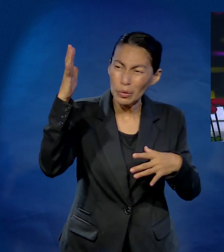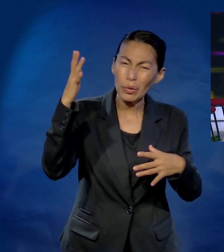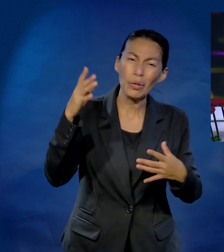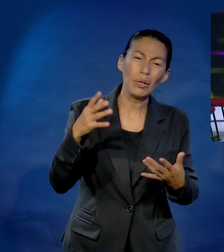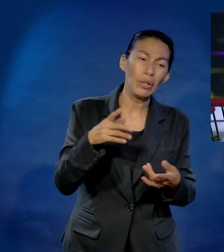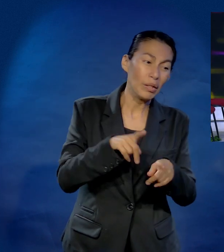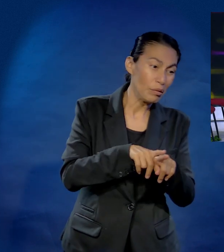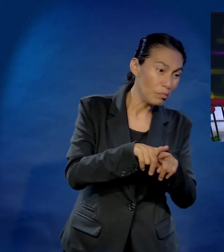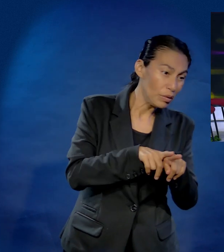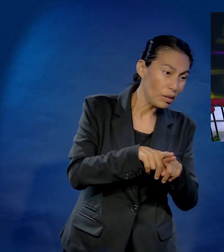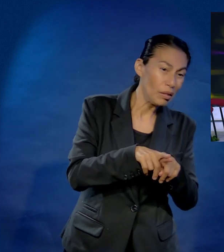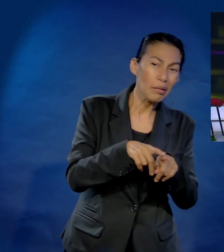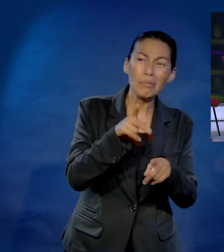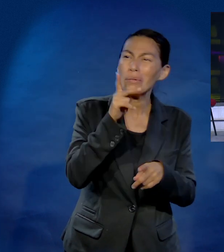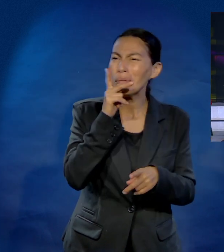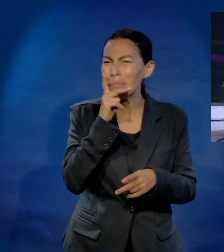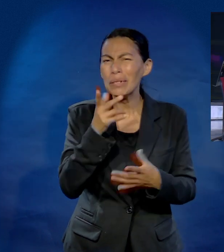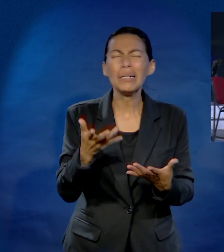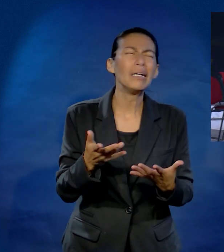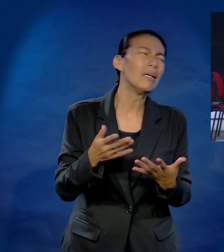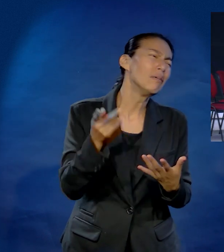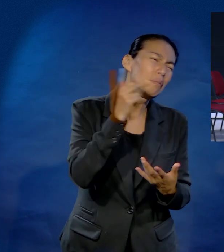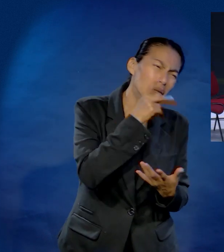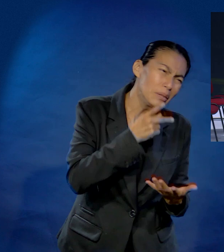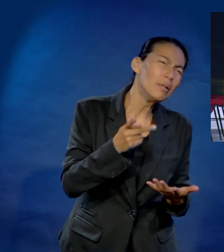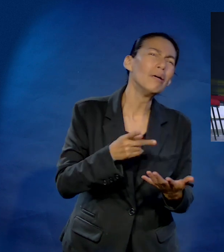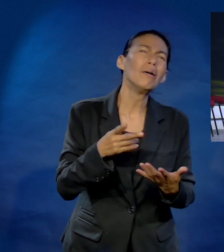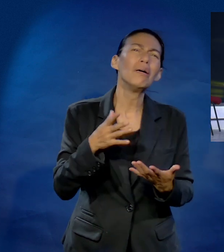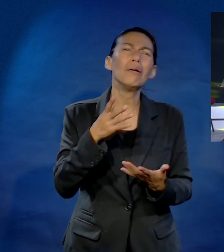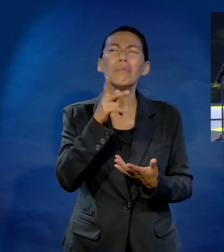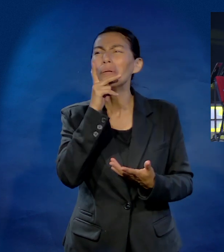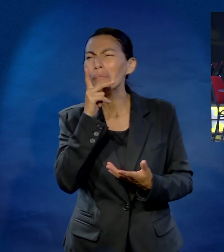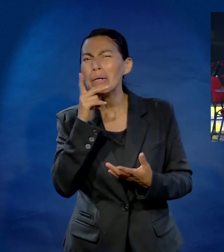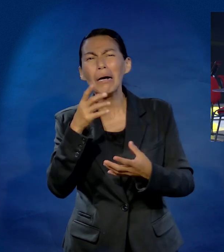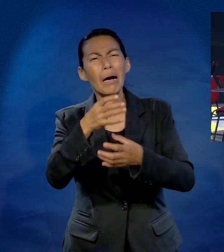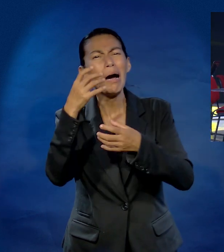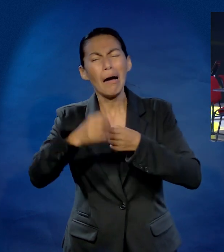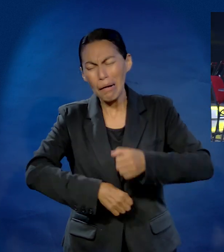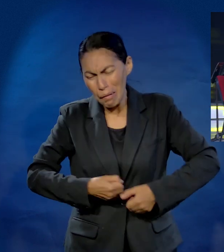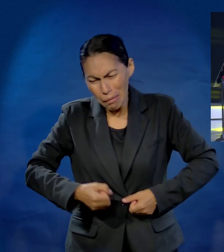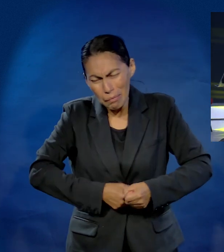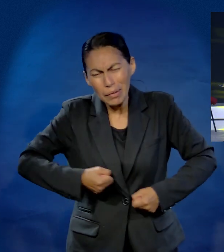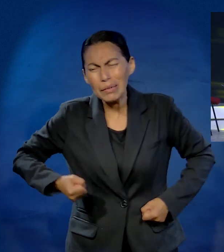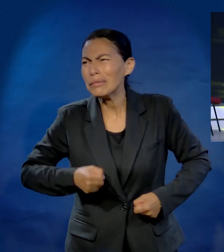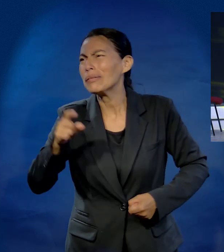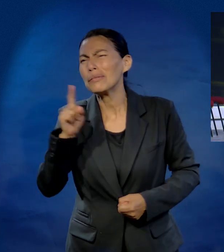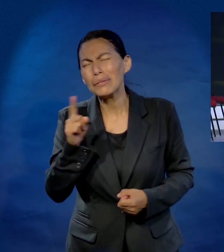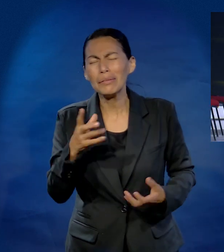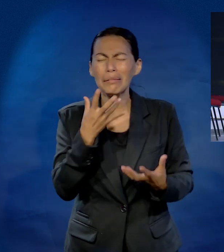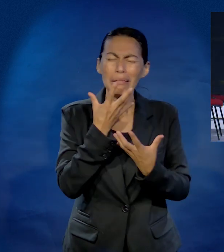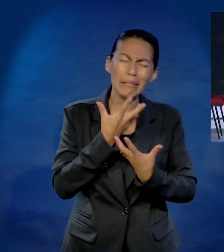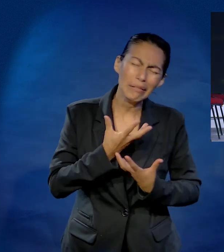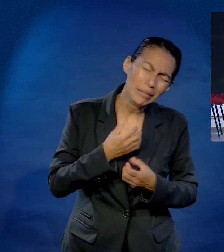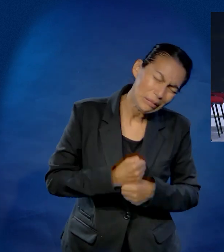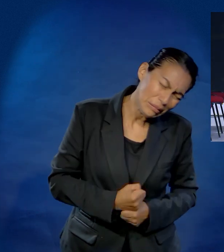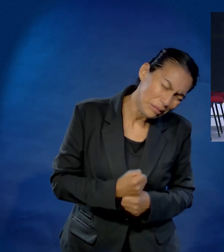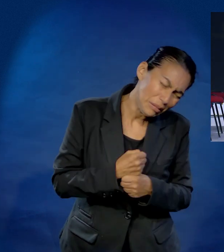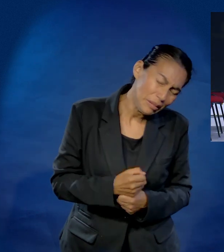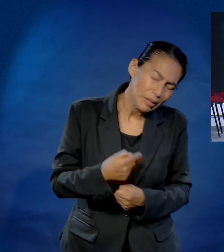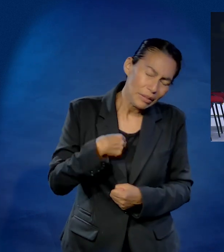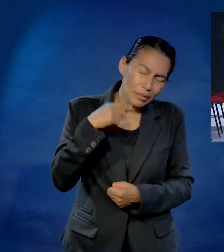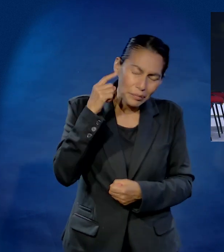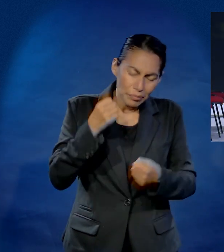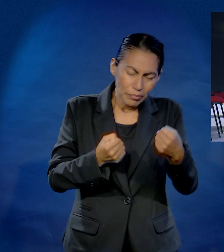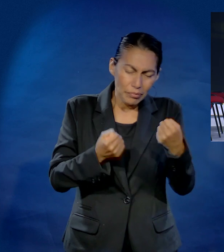el muchacho se me quebró en el carro. Una cosa impactante, yo me acuerdo de esa escena, ir en el carro en Tampico, hora pico, el sol,